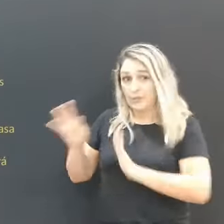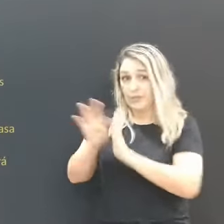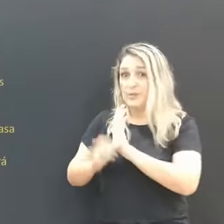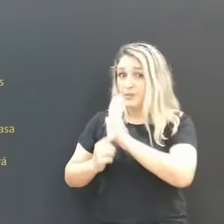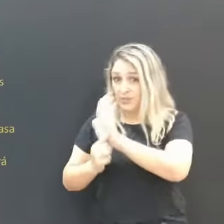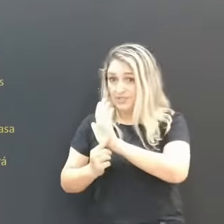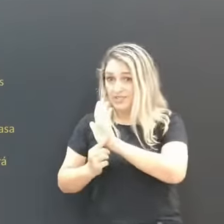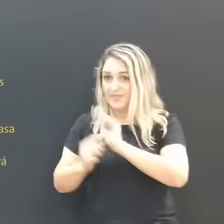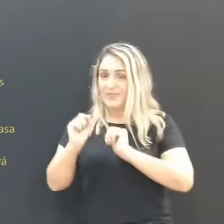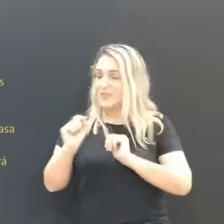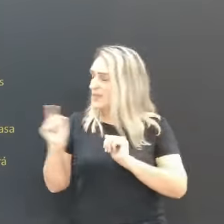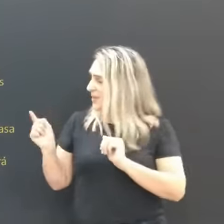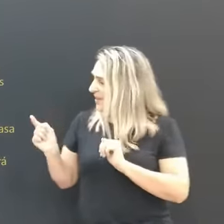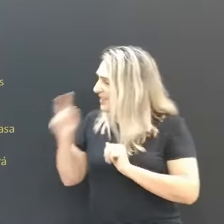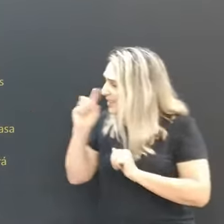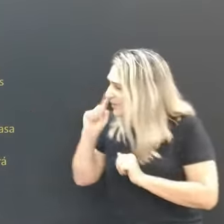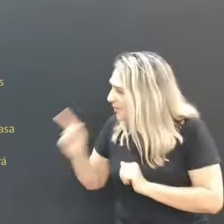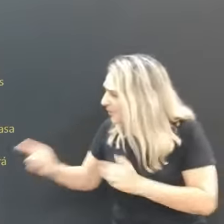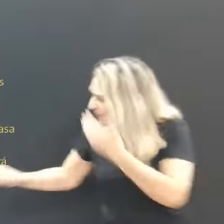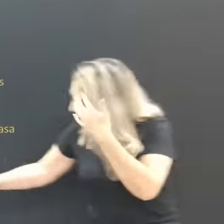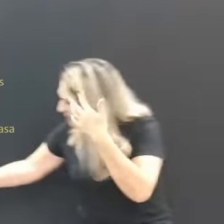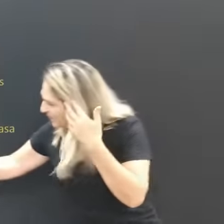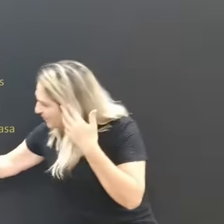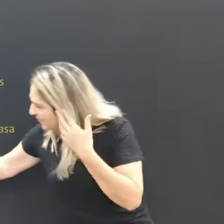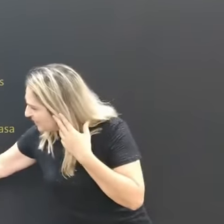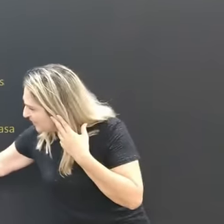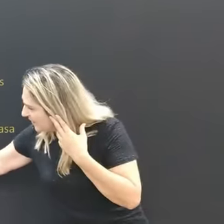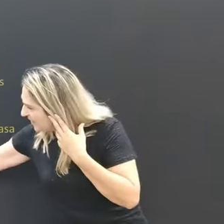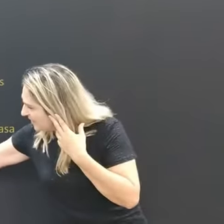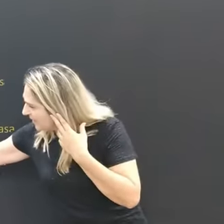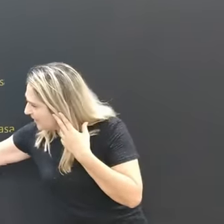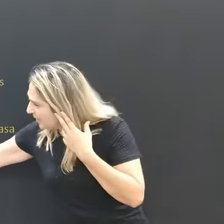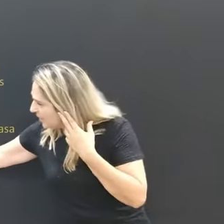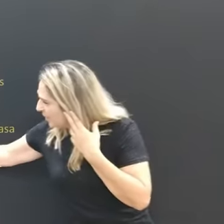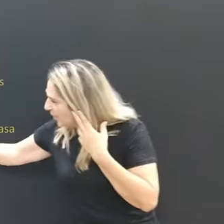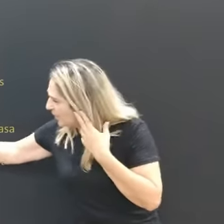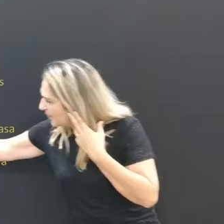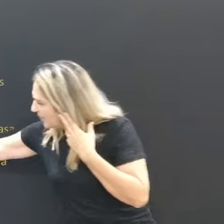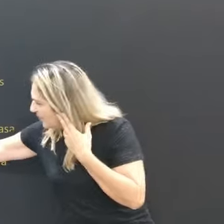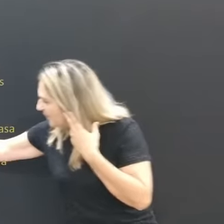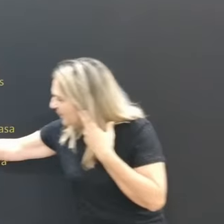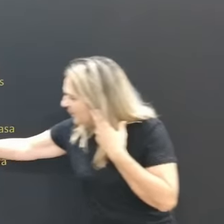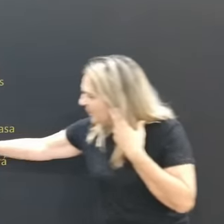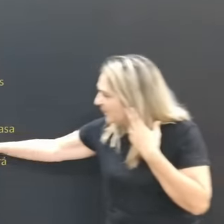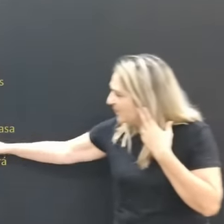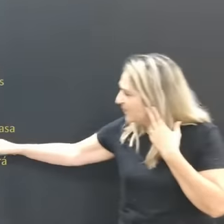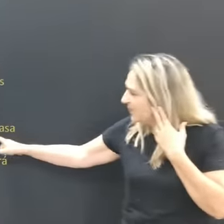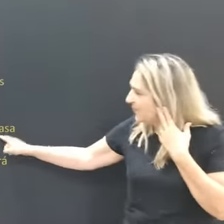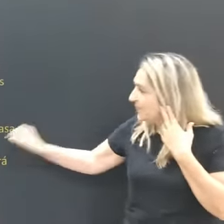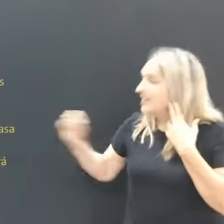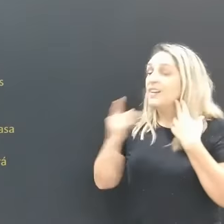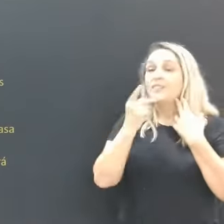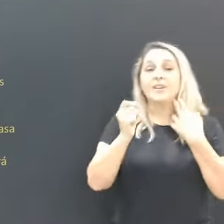casa justificado. Por quê? Qualquer um que se exalta será